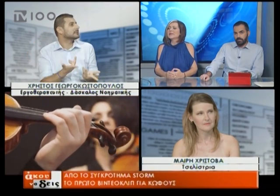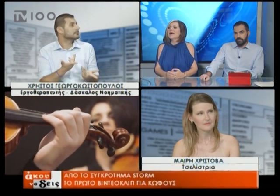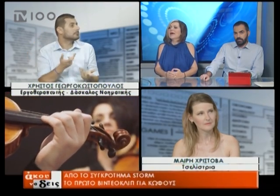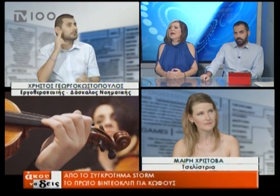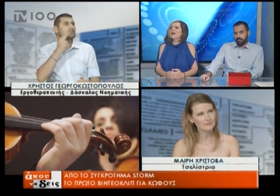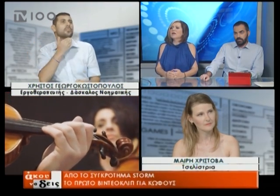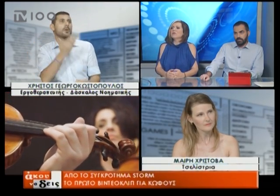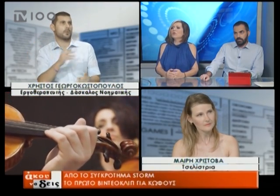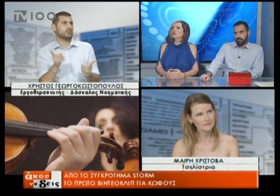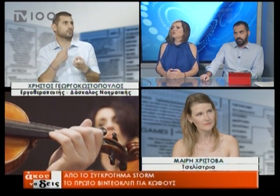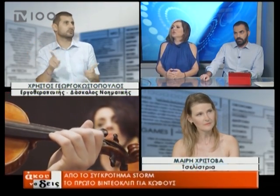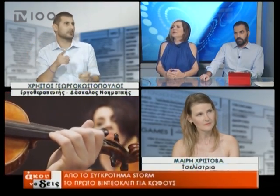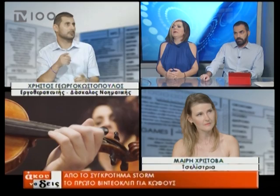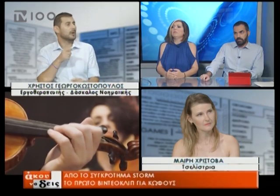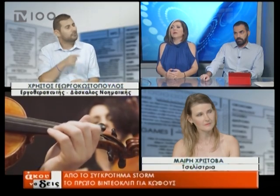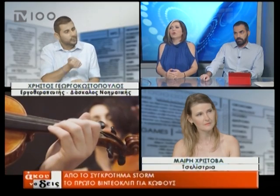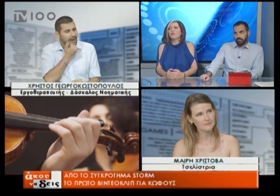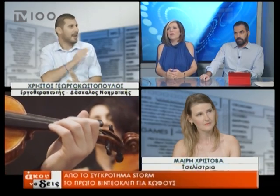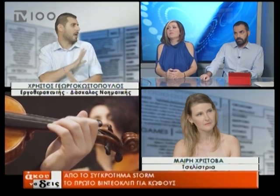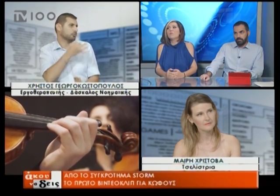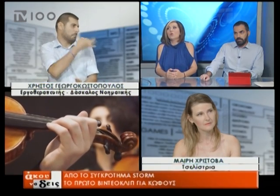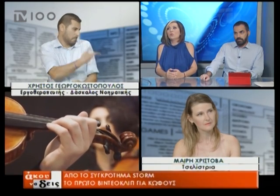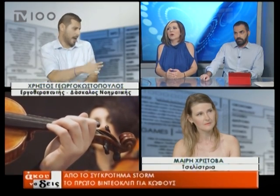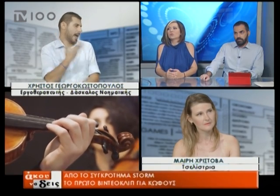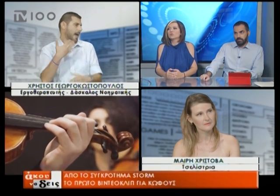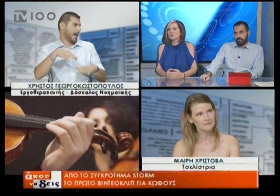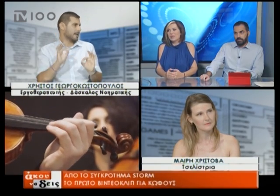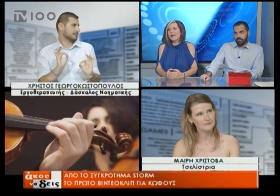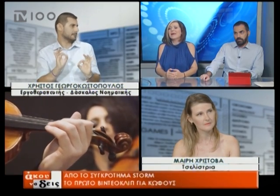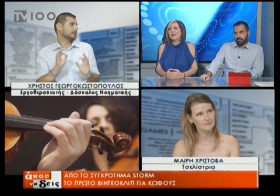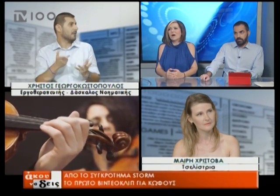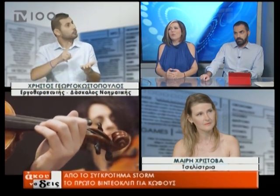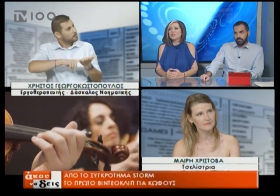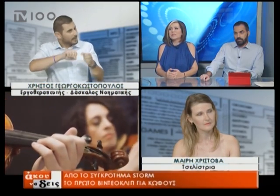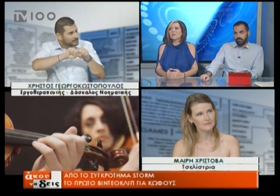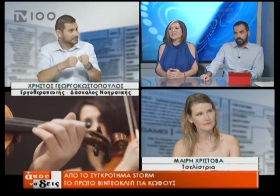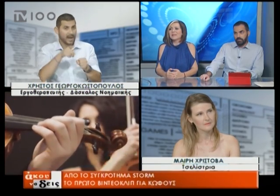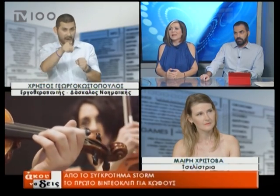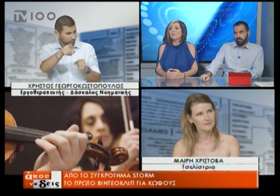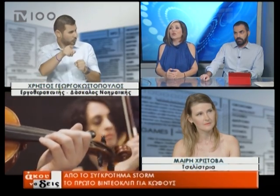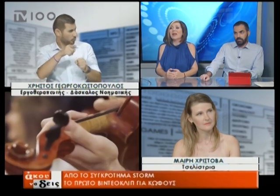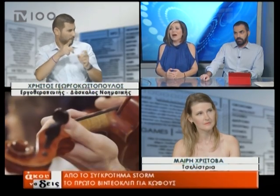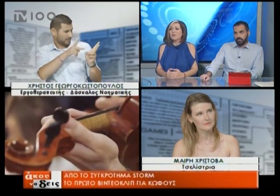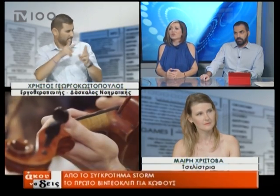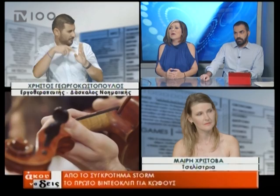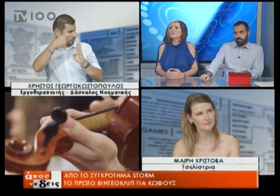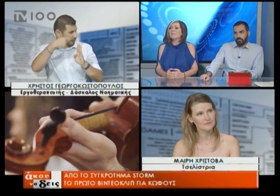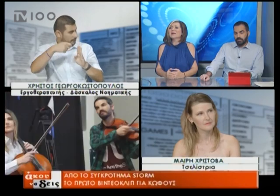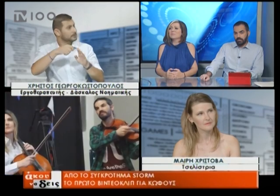ακούοντες νομίζουν ότι οι κοφοί δεν μπορούν να ακούσουν μουσική. Και όπως σας είπα και στην αρχή, αυτό είναι